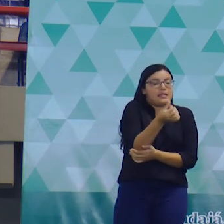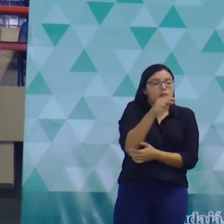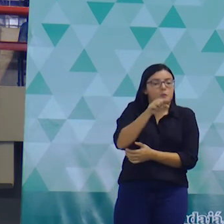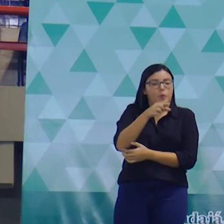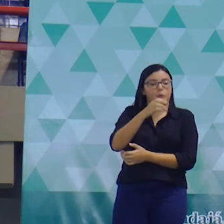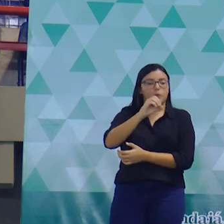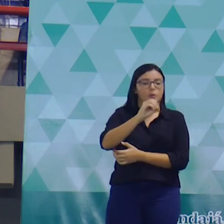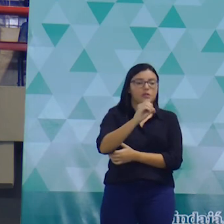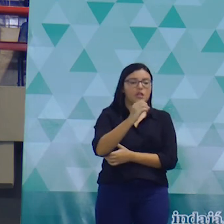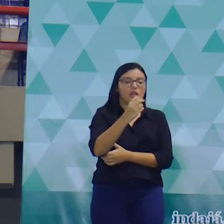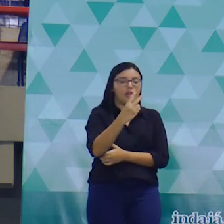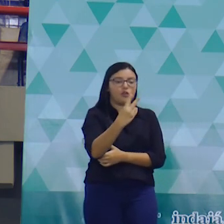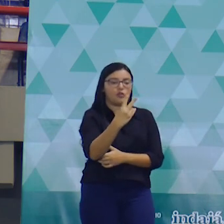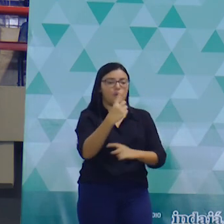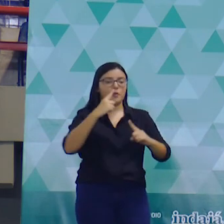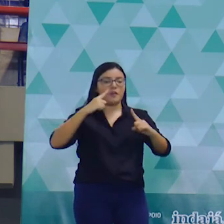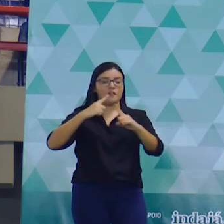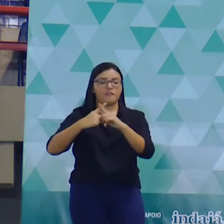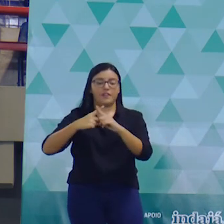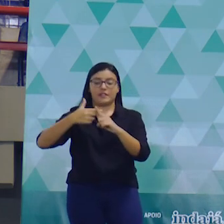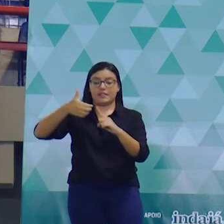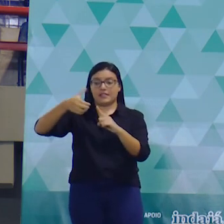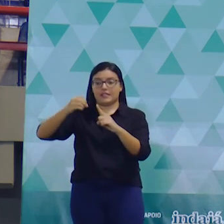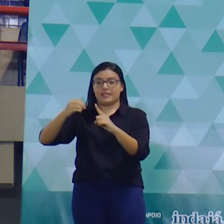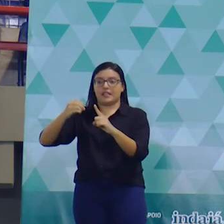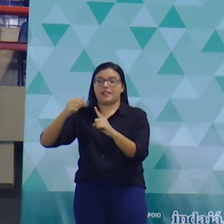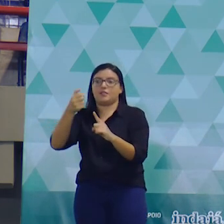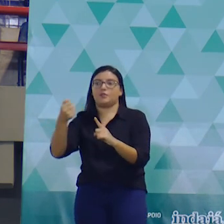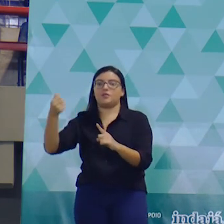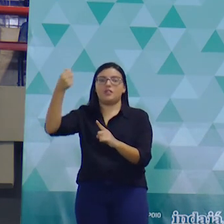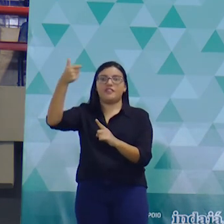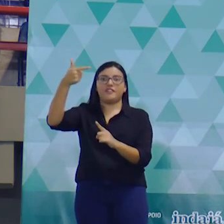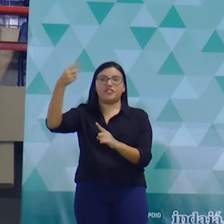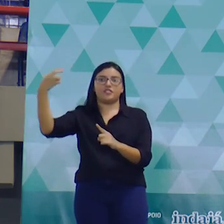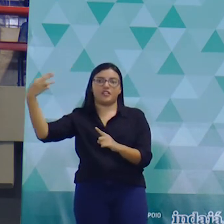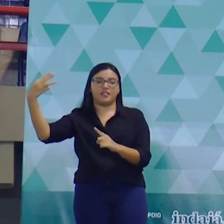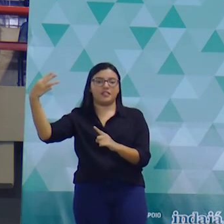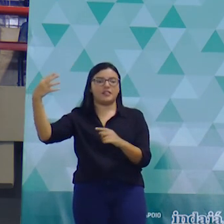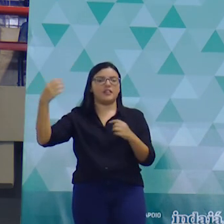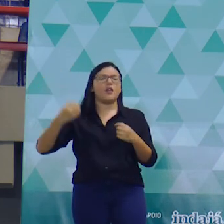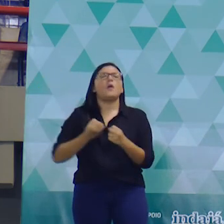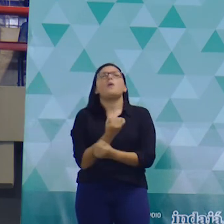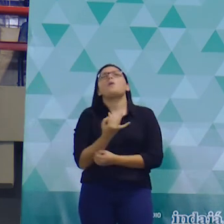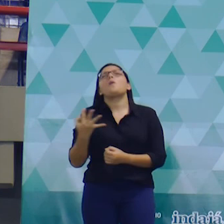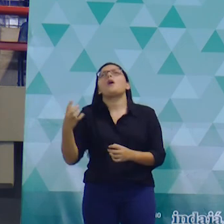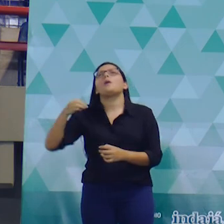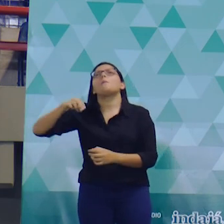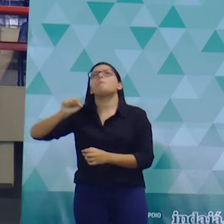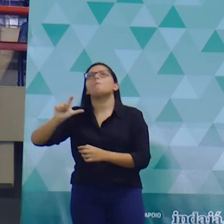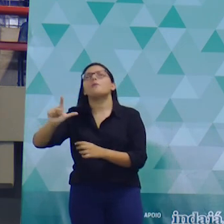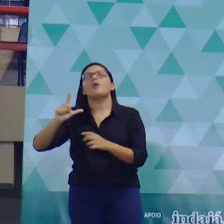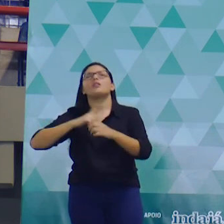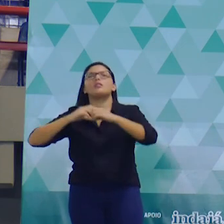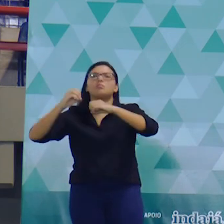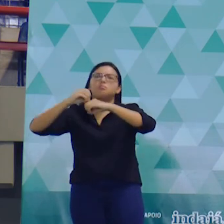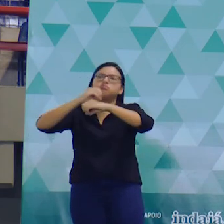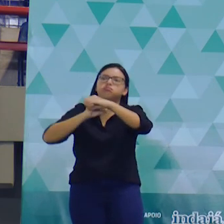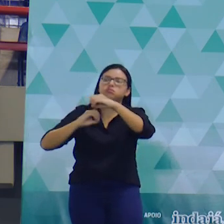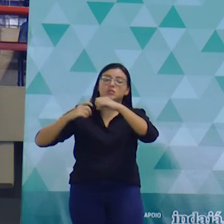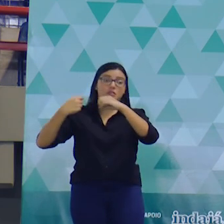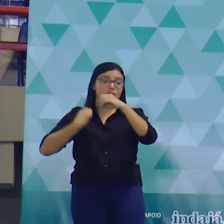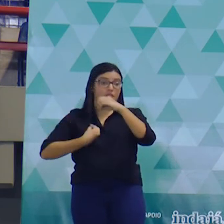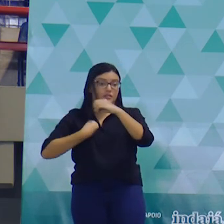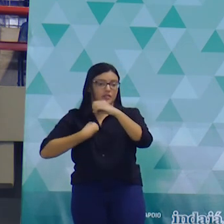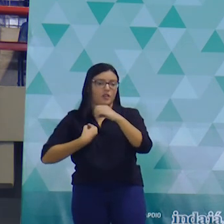6,02 vezes 10 elevado a 23 moléculas. Tá? Toda vida que você quiser saber quantas moléculas existem, lembre-se,